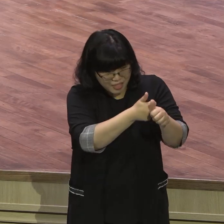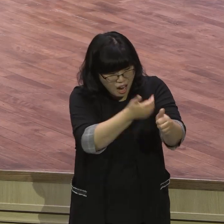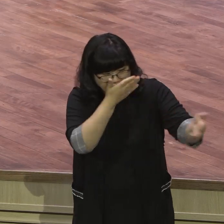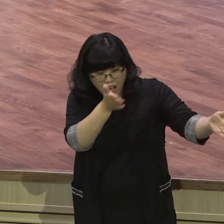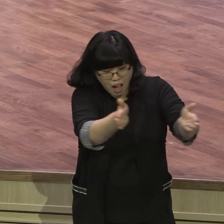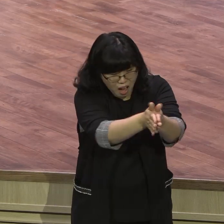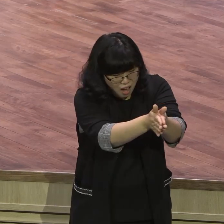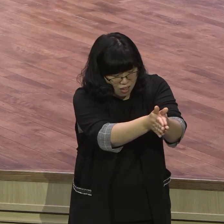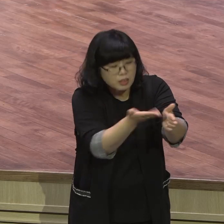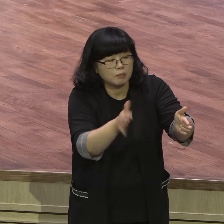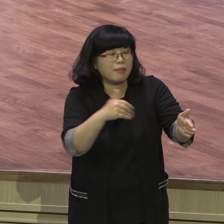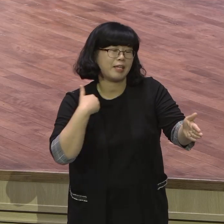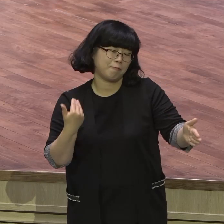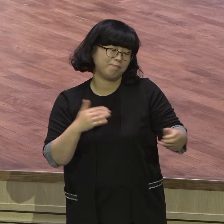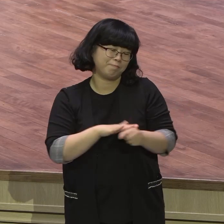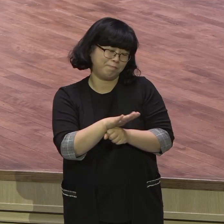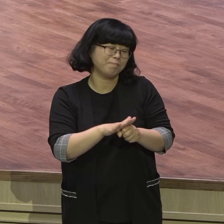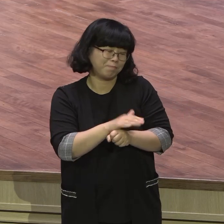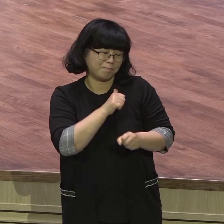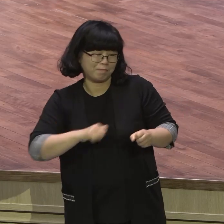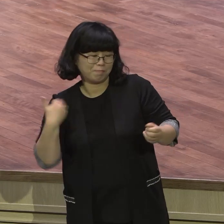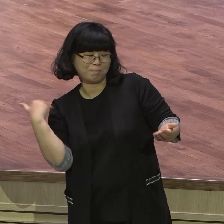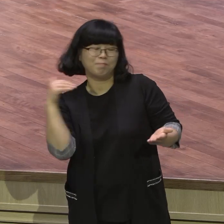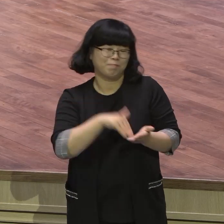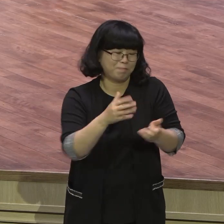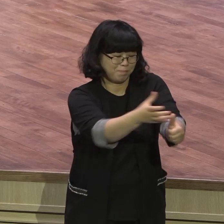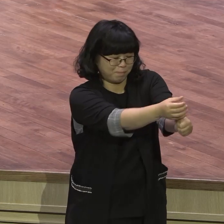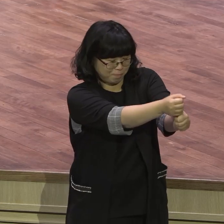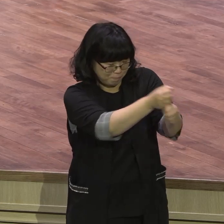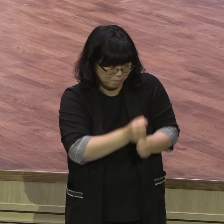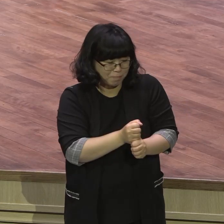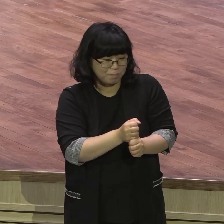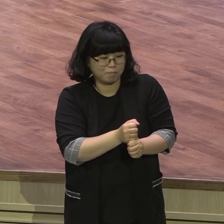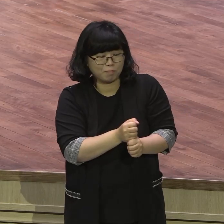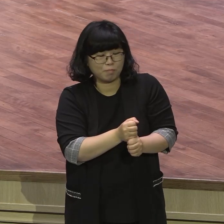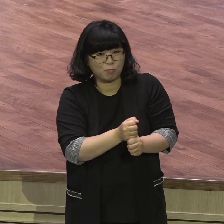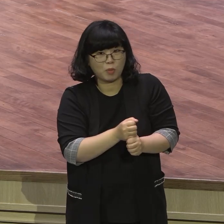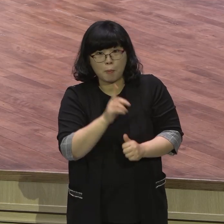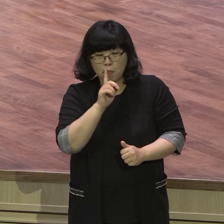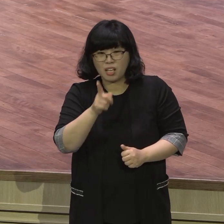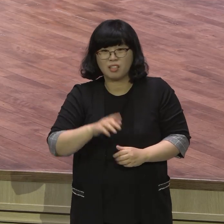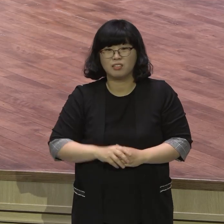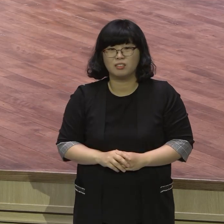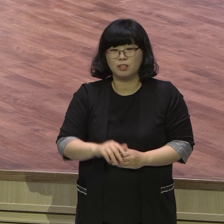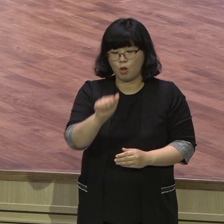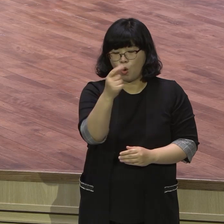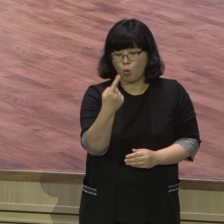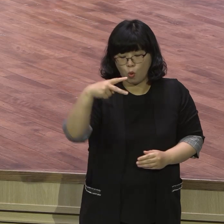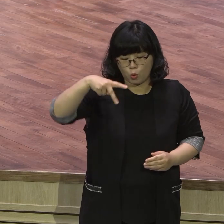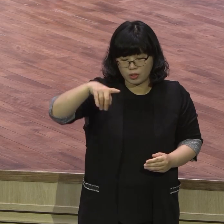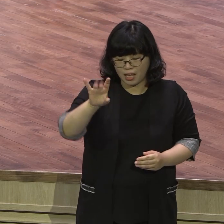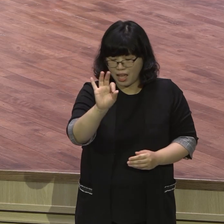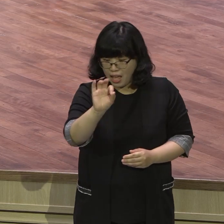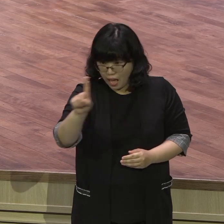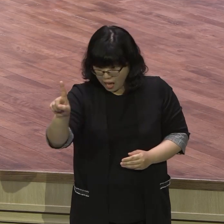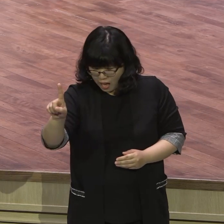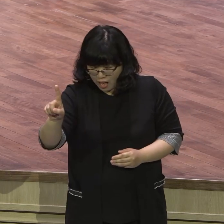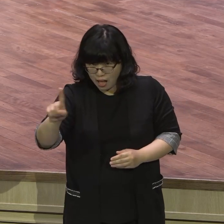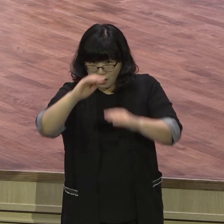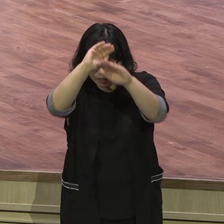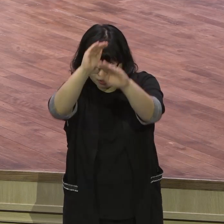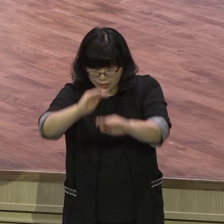하나님의 사랑이 여기 구구절절이 담겨져 있어요 호세야 하나님의 호세야 하나님의 사랑을 말하고 있어요